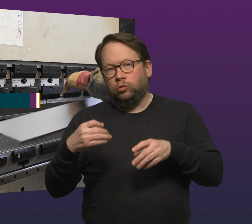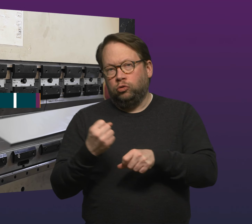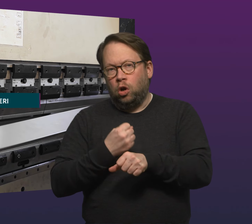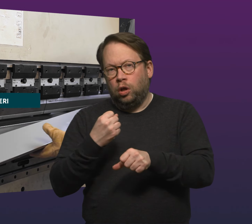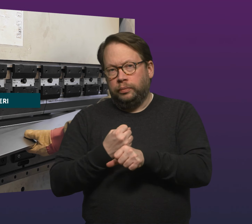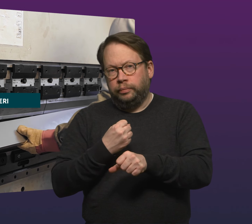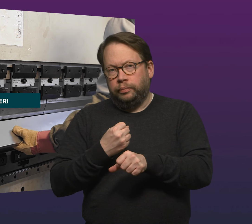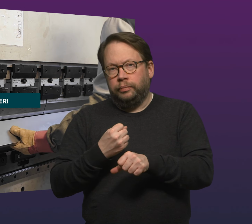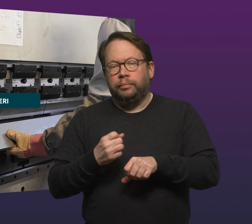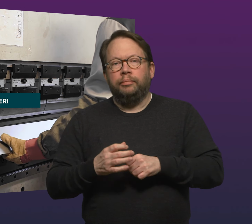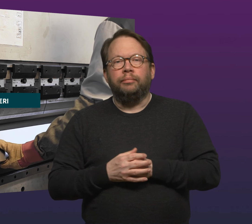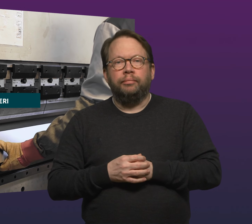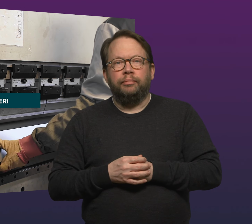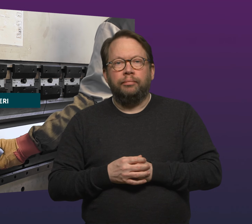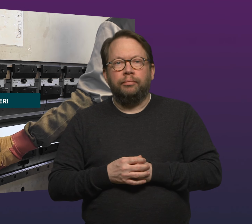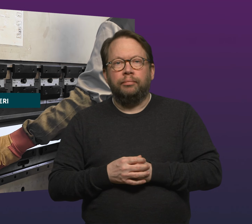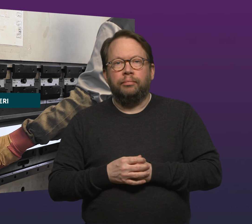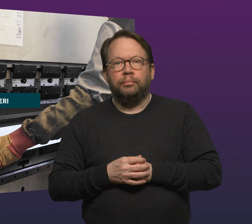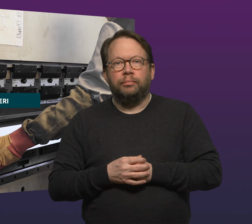Och plåthlageri.